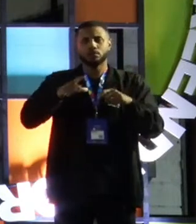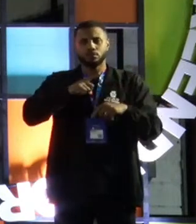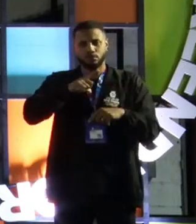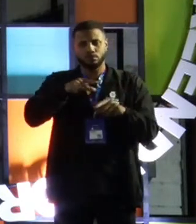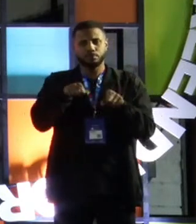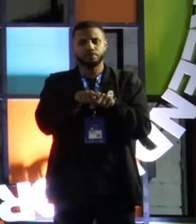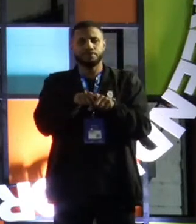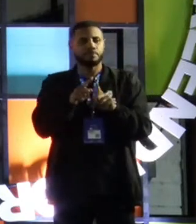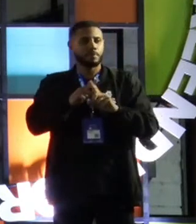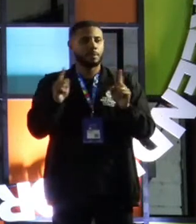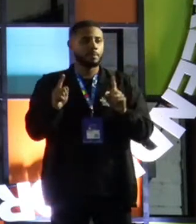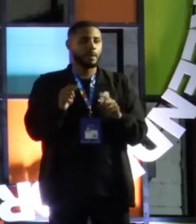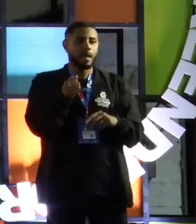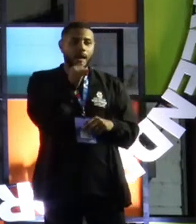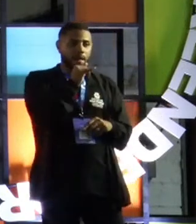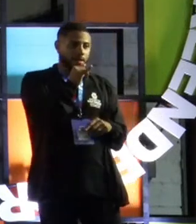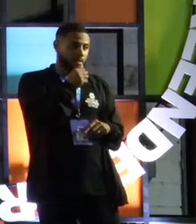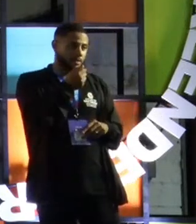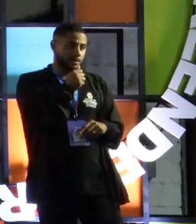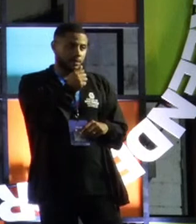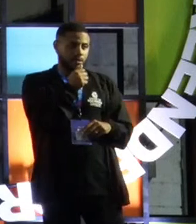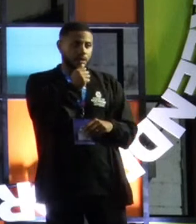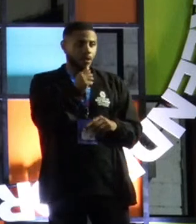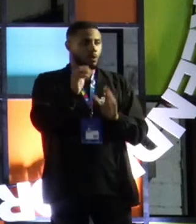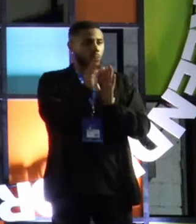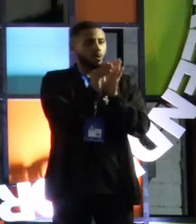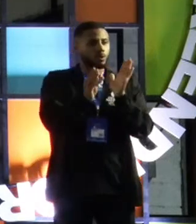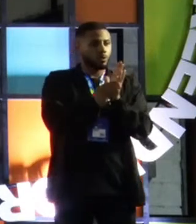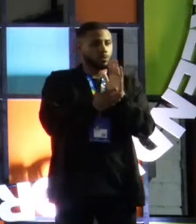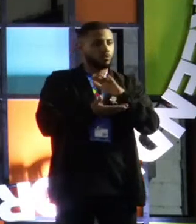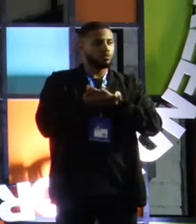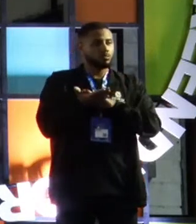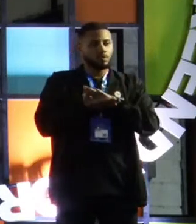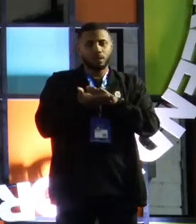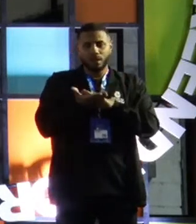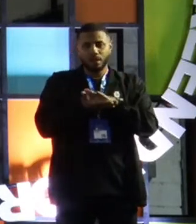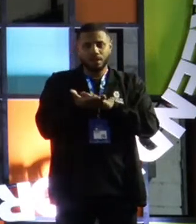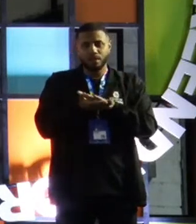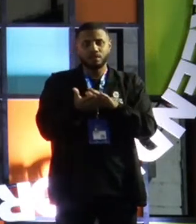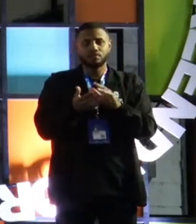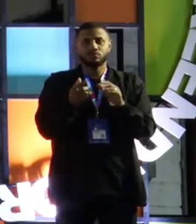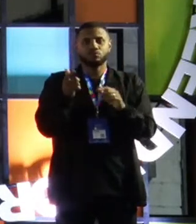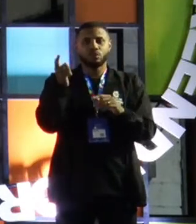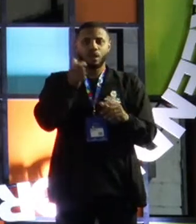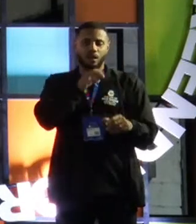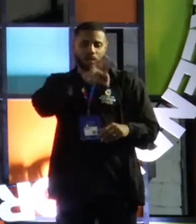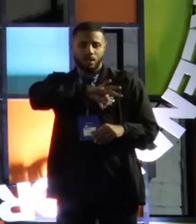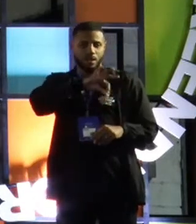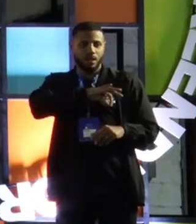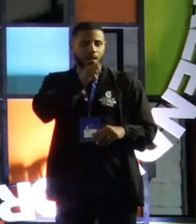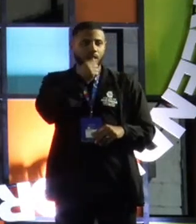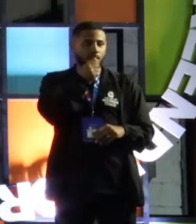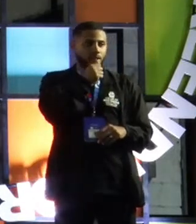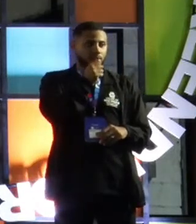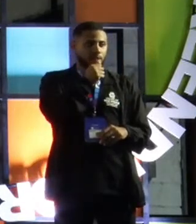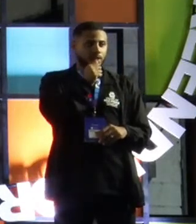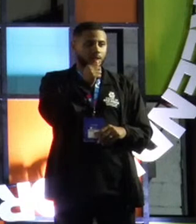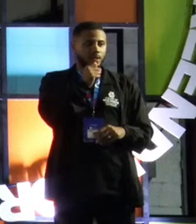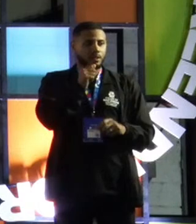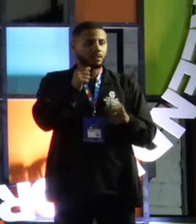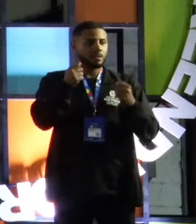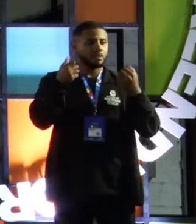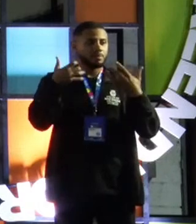não consegue viver 100% da produção de conteúdo, da monetização das redes. Ela fecha parcerias, mas ela não consegue